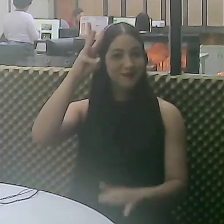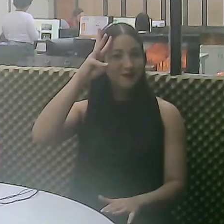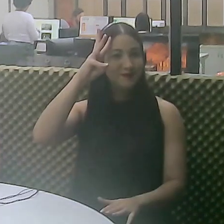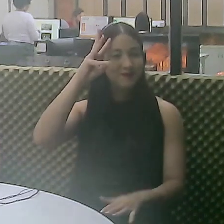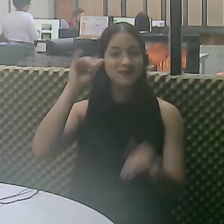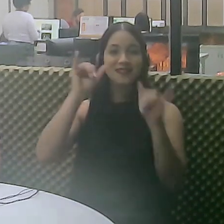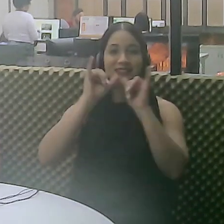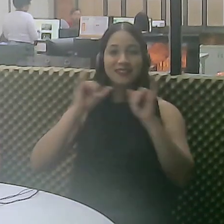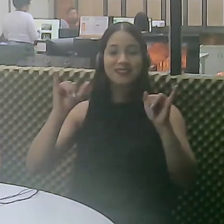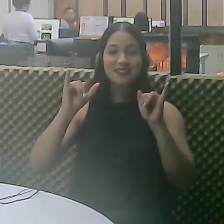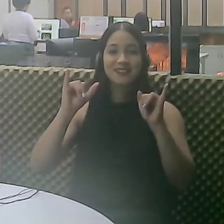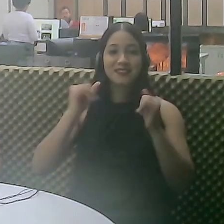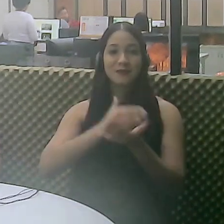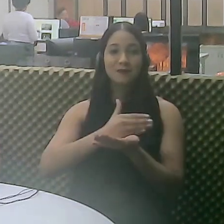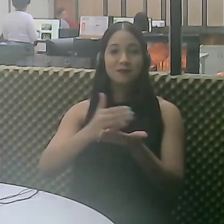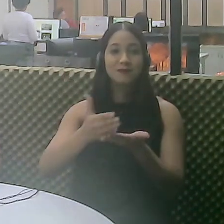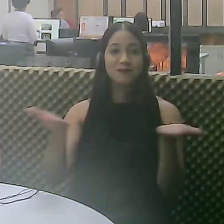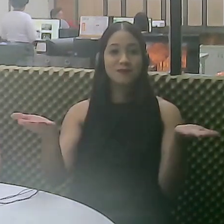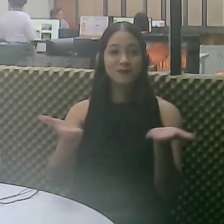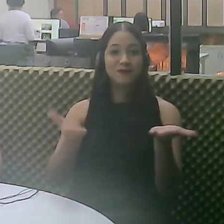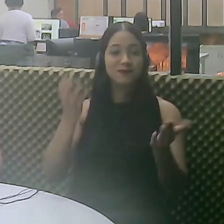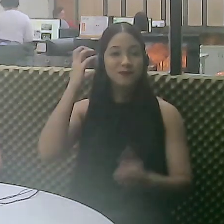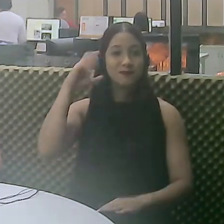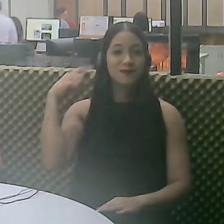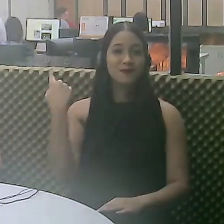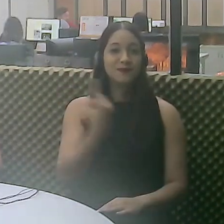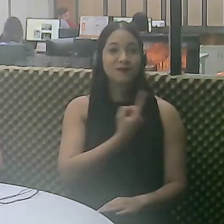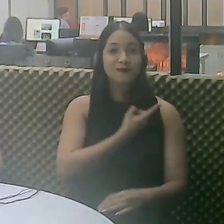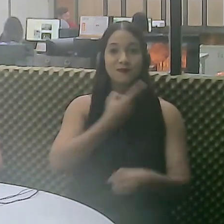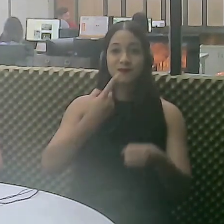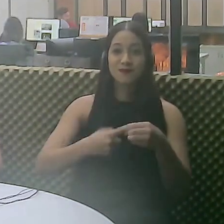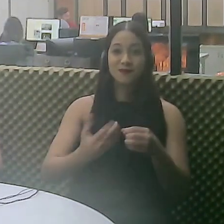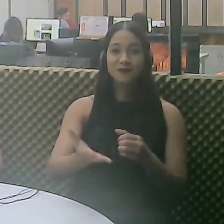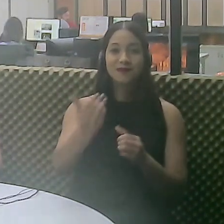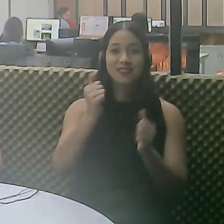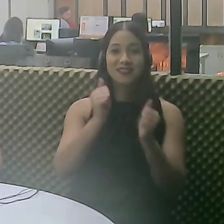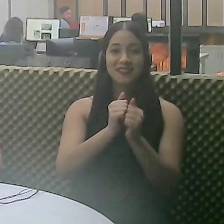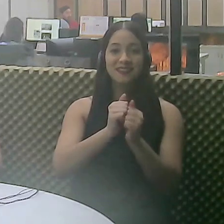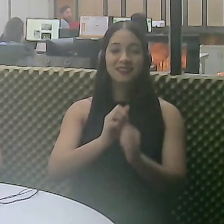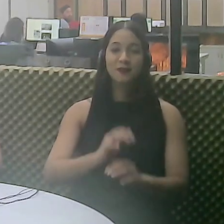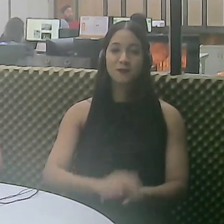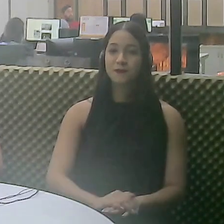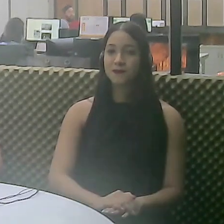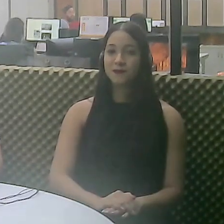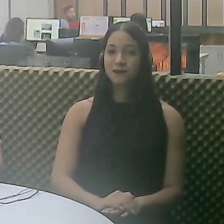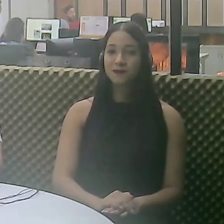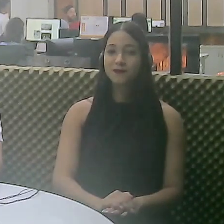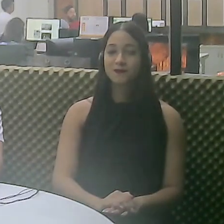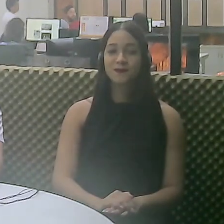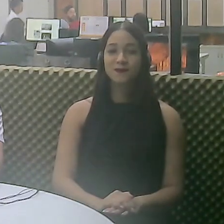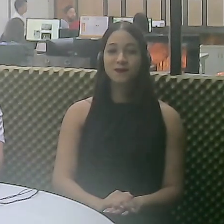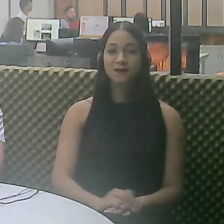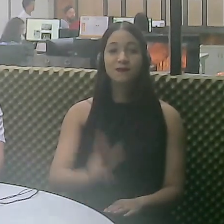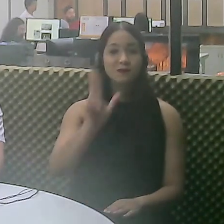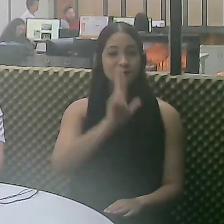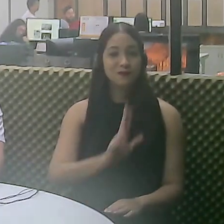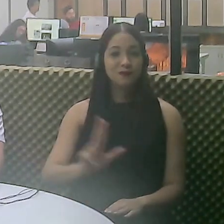terça. Essas e outras notícias a partir de agora na Rádio Nossa Cidade. Vem com a gente!